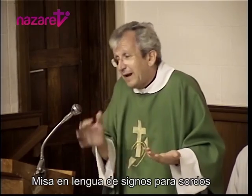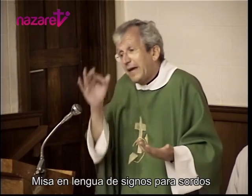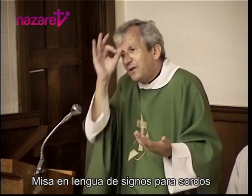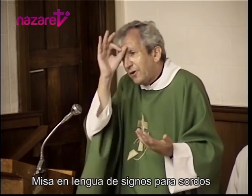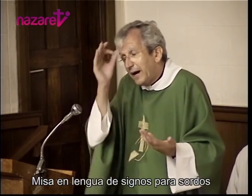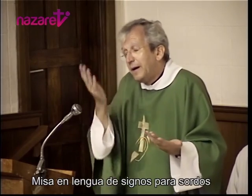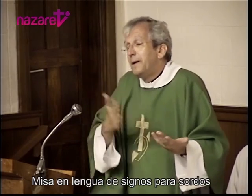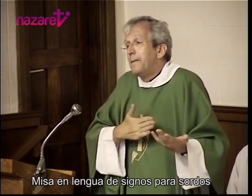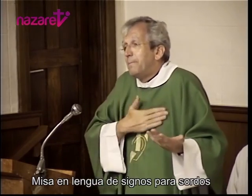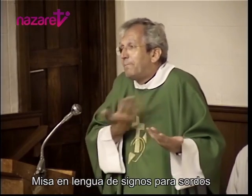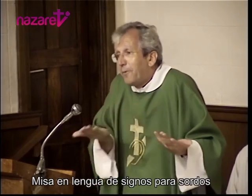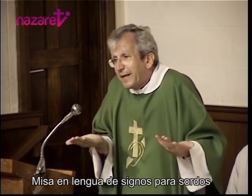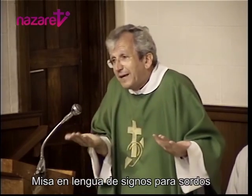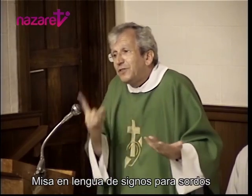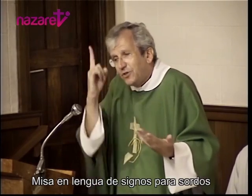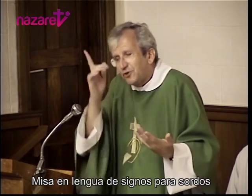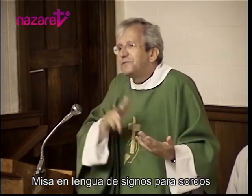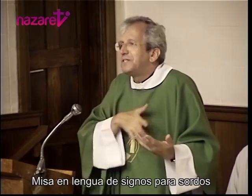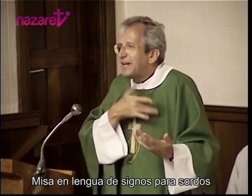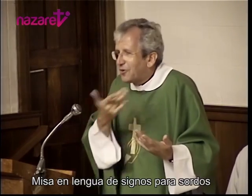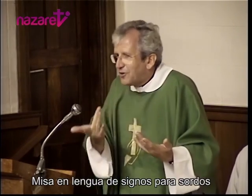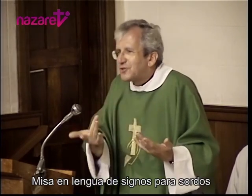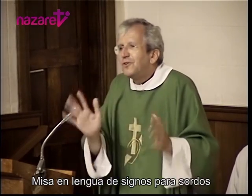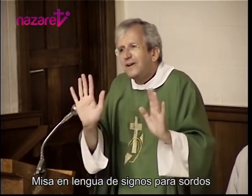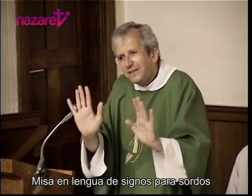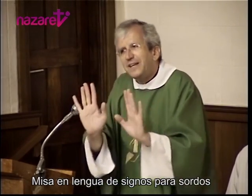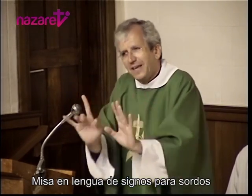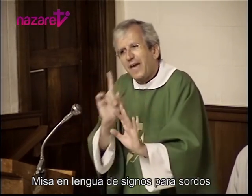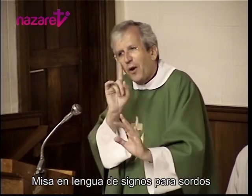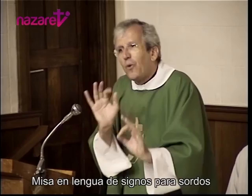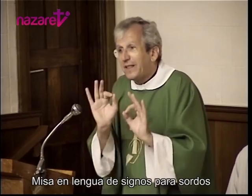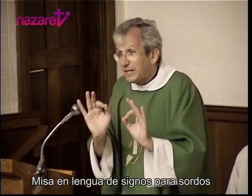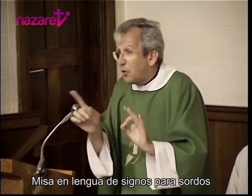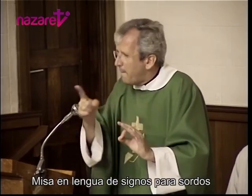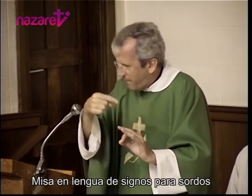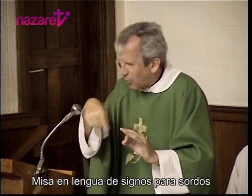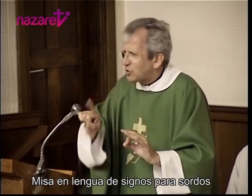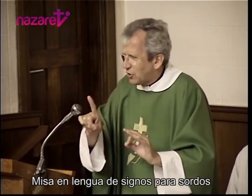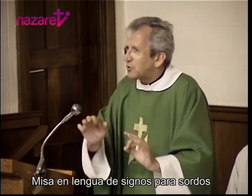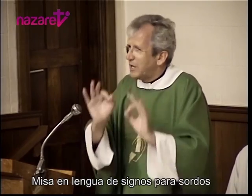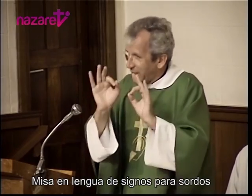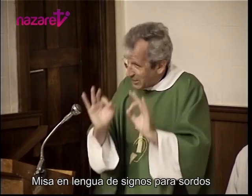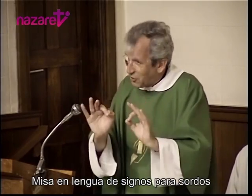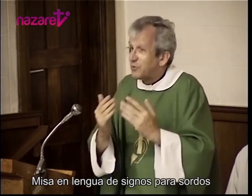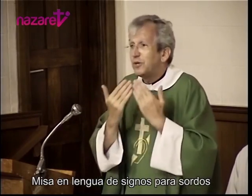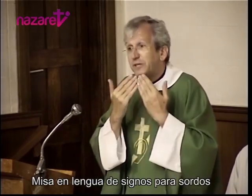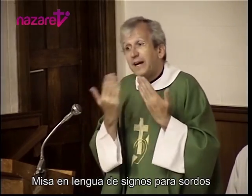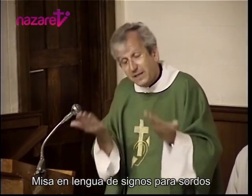que ignora, pobre, Dios misericordioso tiene en cuenta esto. Pero nosotros, que somos de los que gracias a